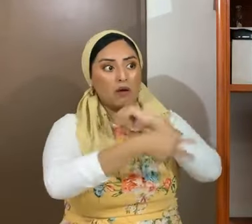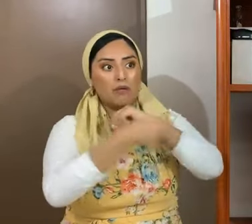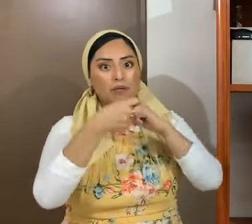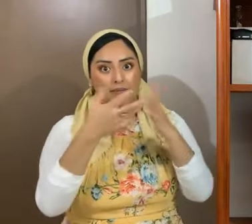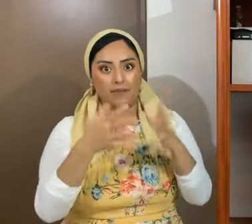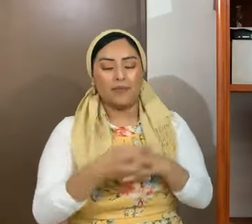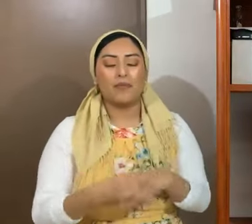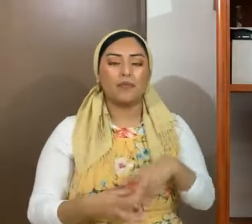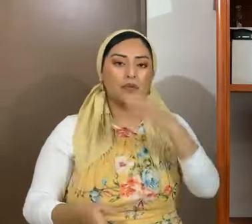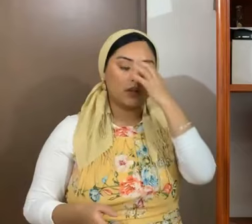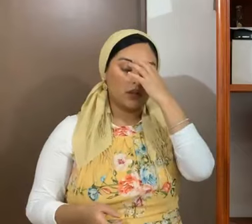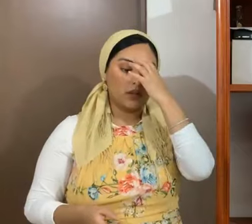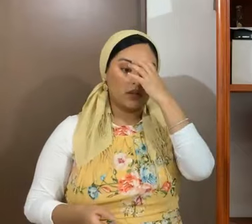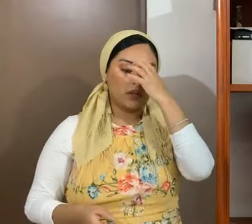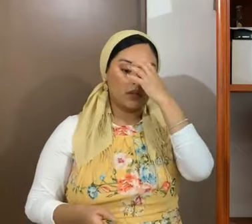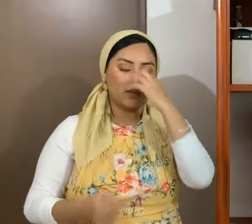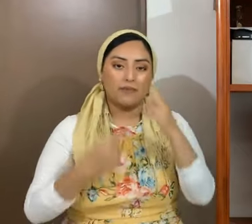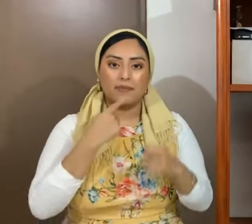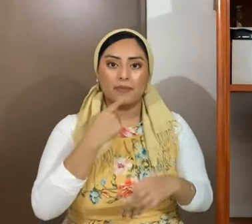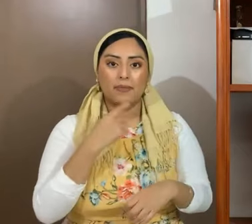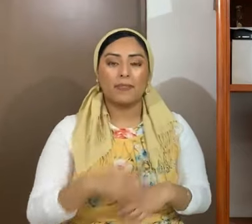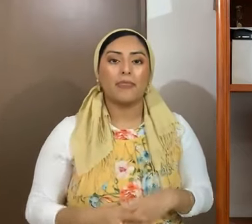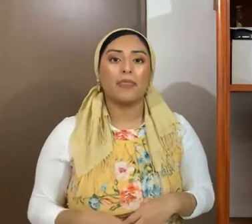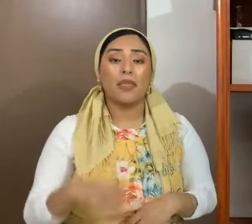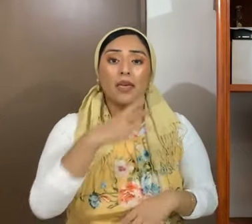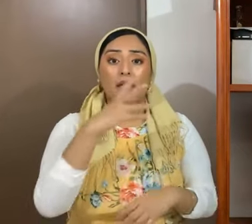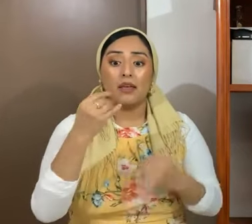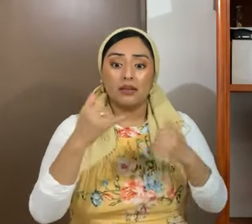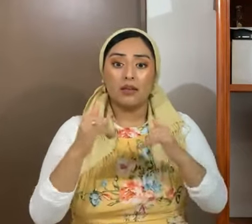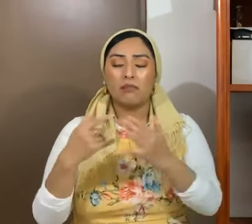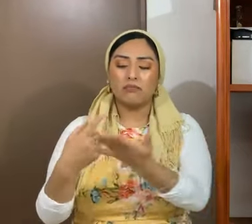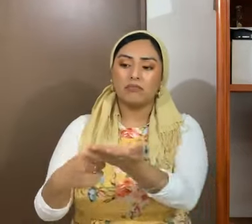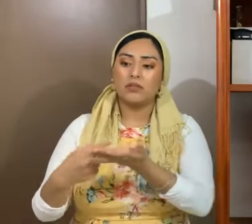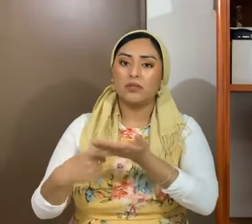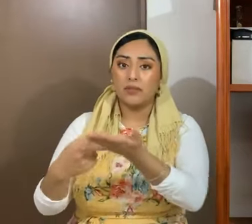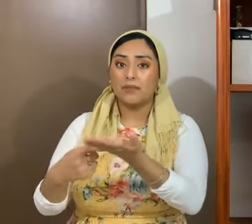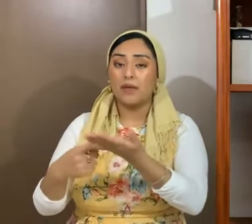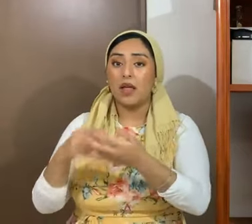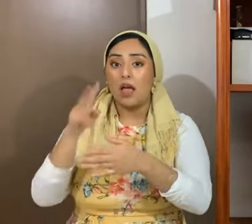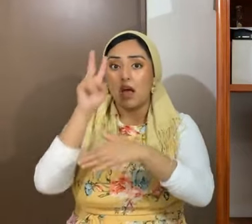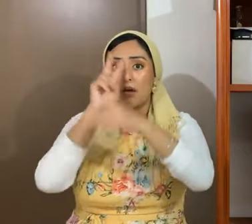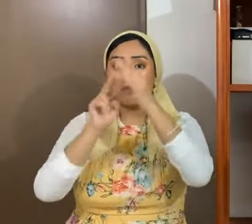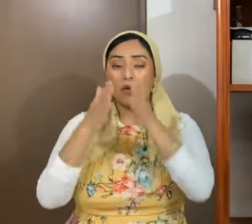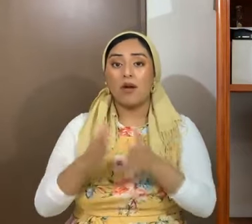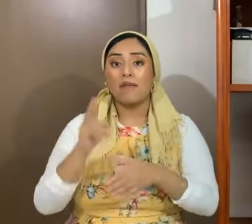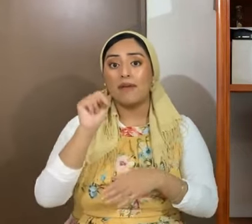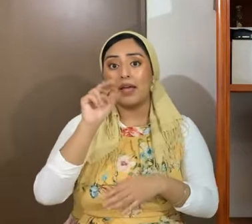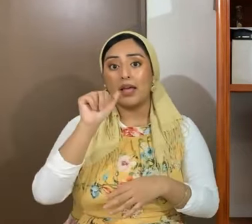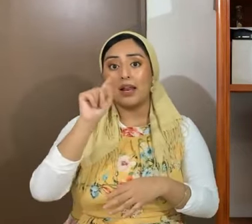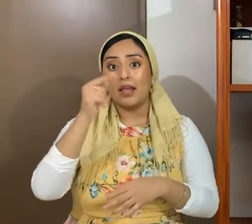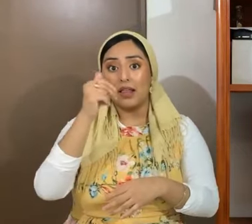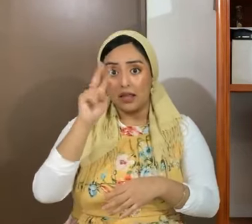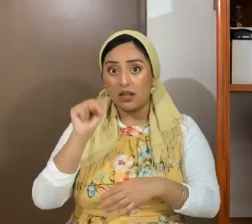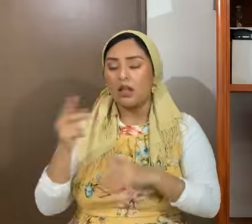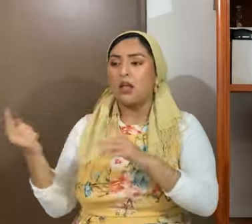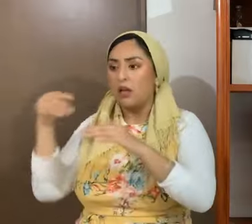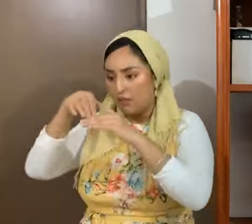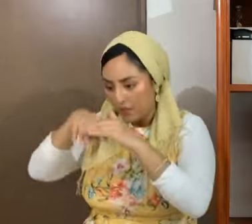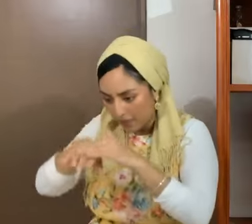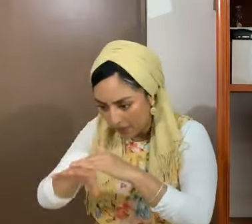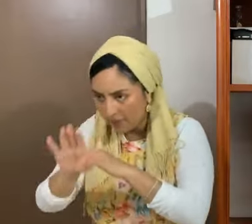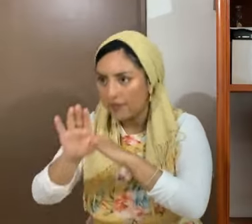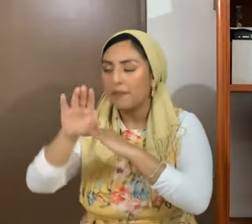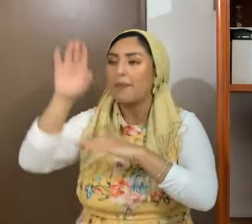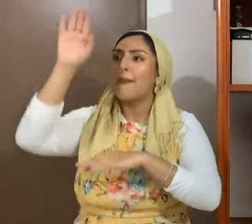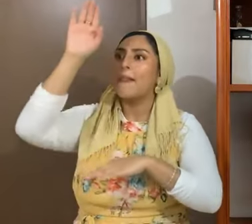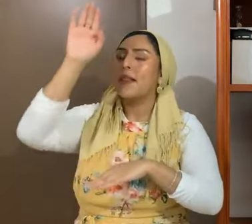vamos a terminar con la Haftará. Dice, y mientras aún hablaba ella con el rey, aquí vino el profeta Natán, y dieron aviso al rey diciendo, de aquí